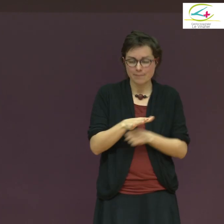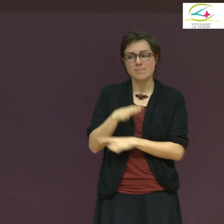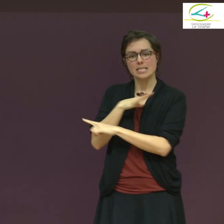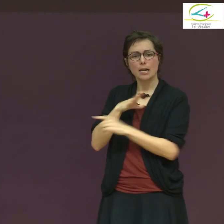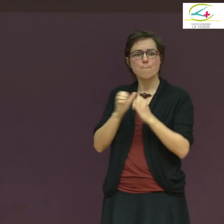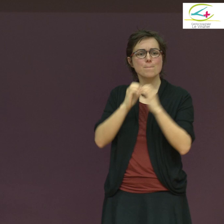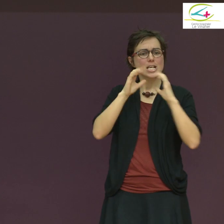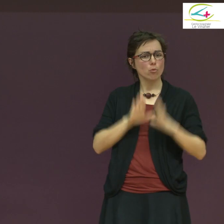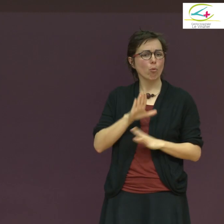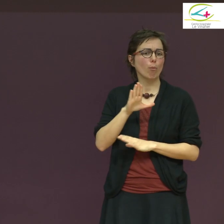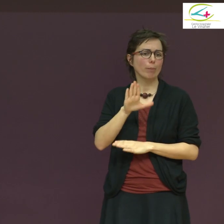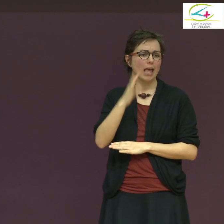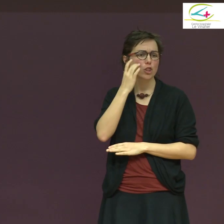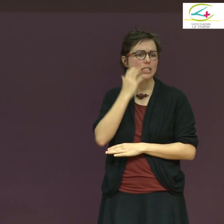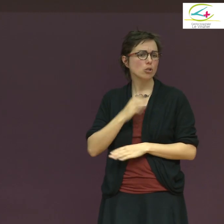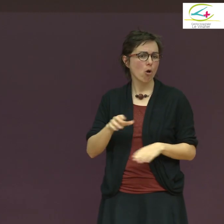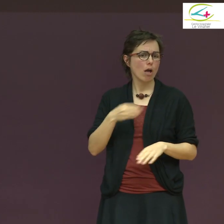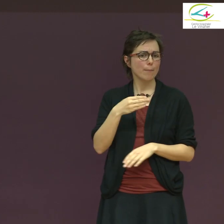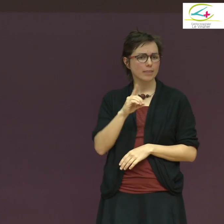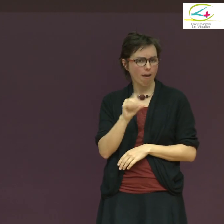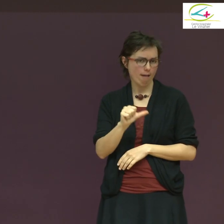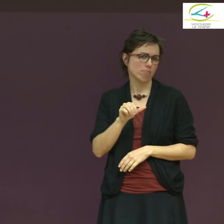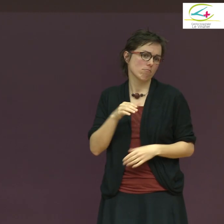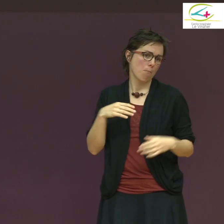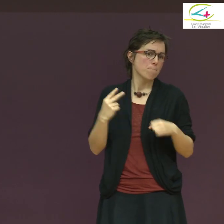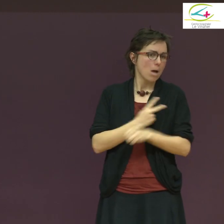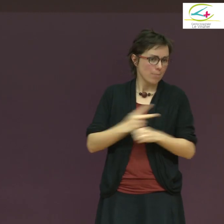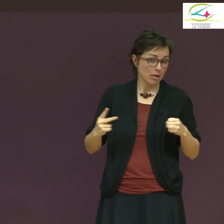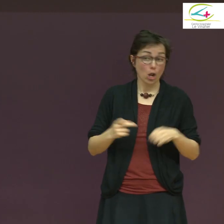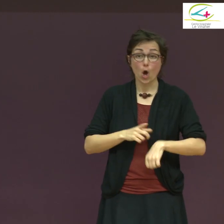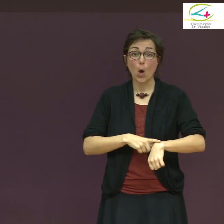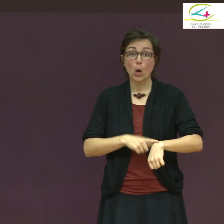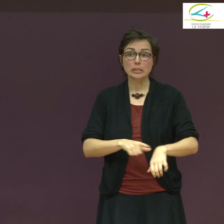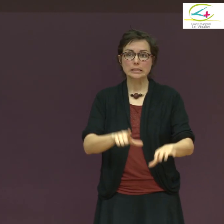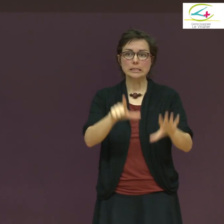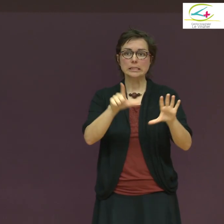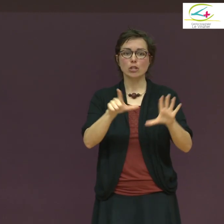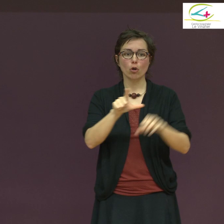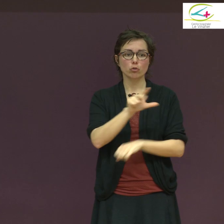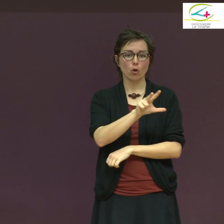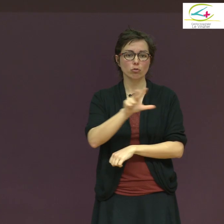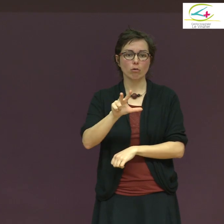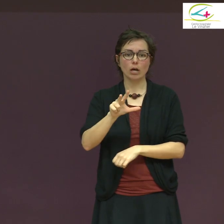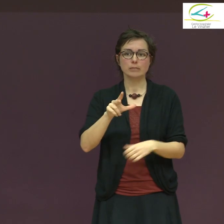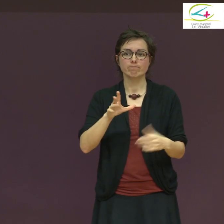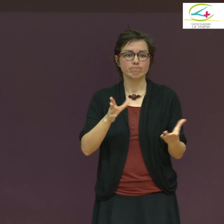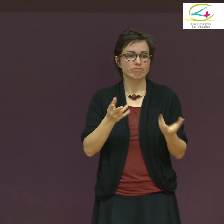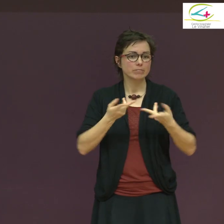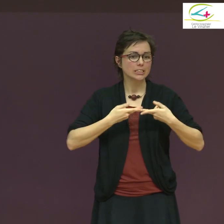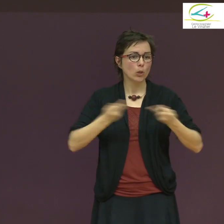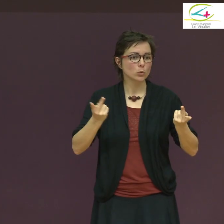pas mal le job. Alors, il est 19h33, donc je vous le laisse.